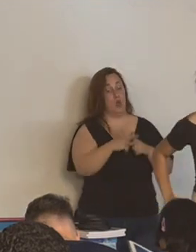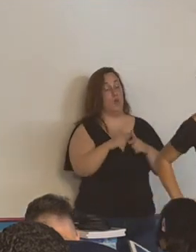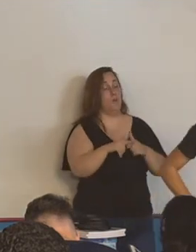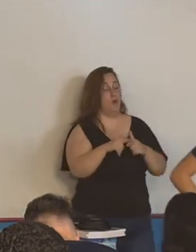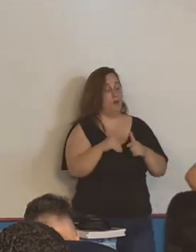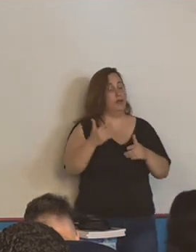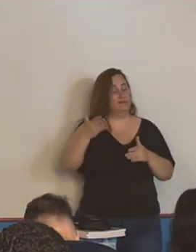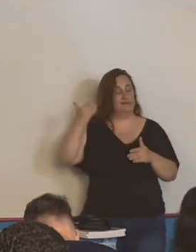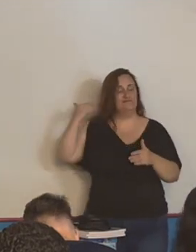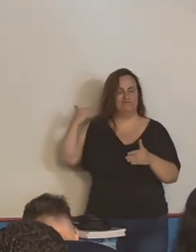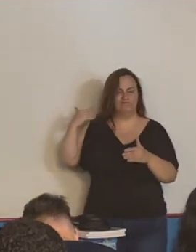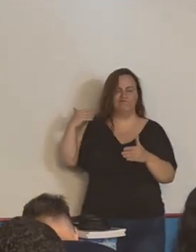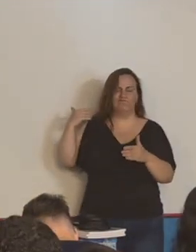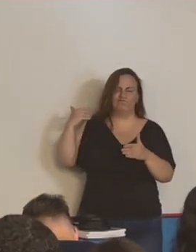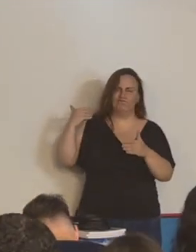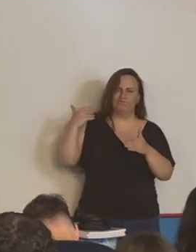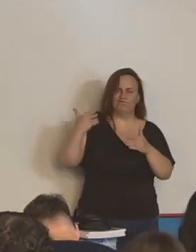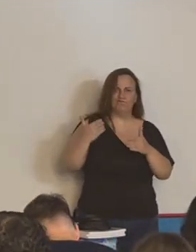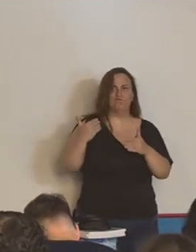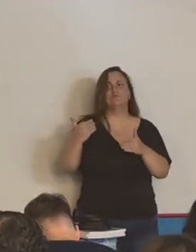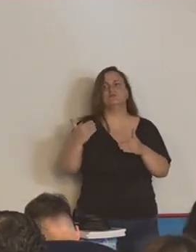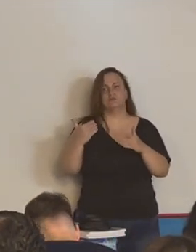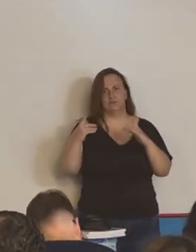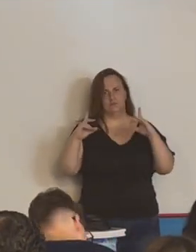isso foi um problemão no passado, uma coisa